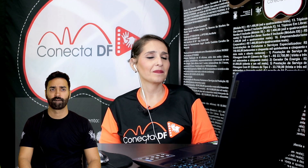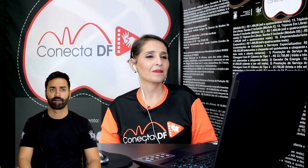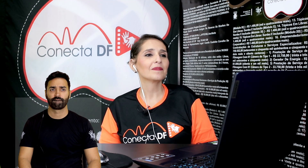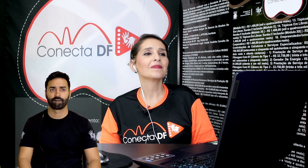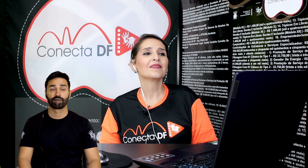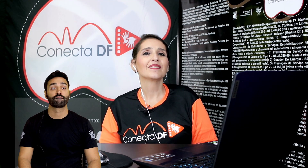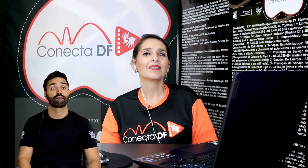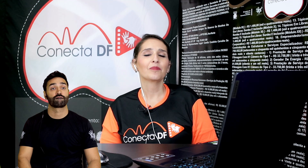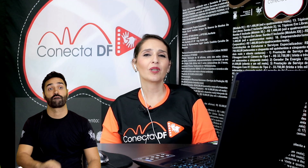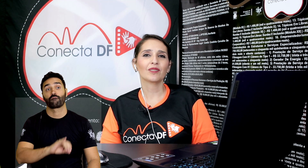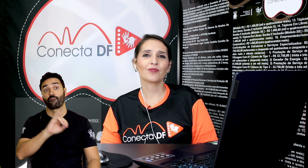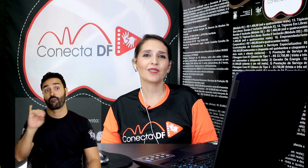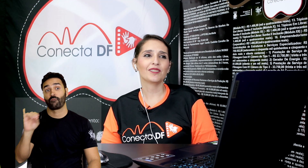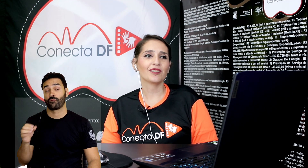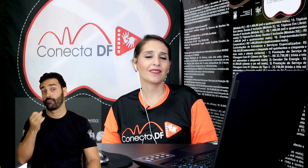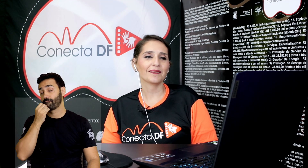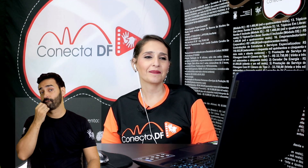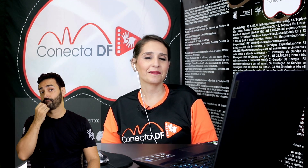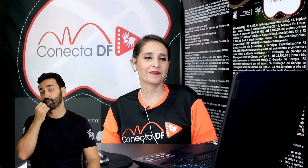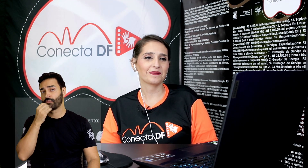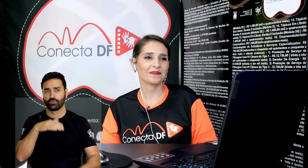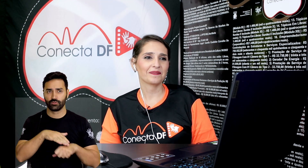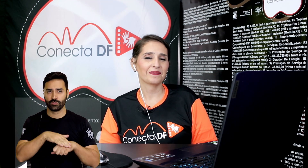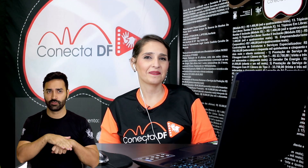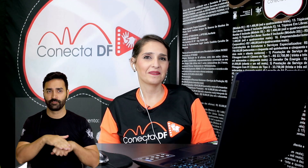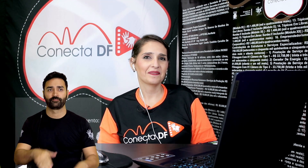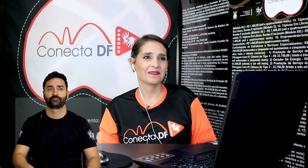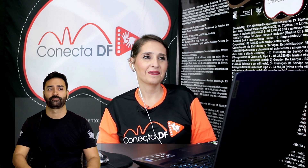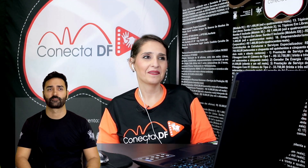Oi, boa noite. Boa noite.